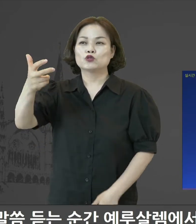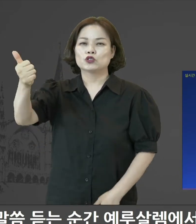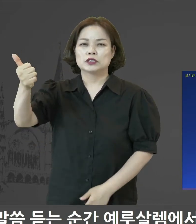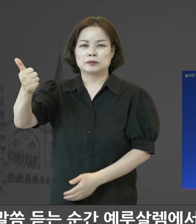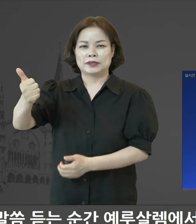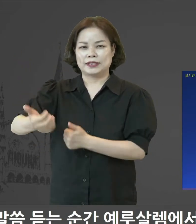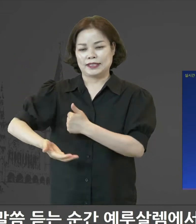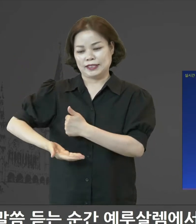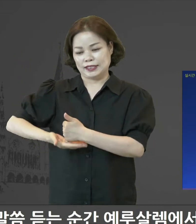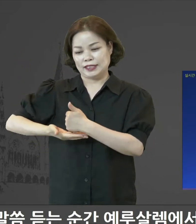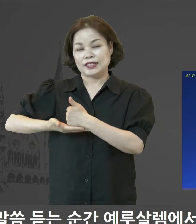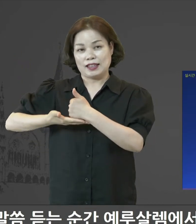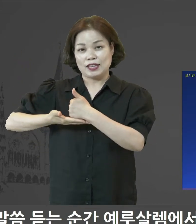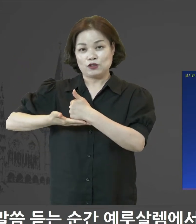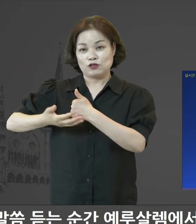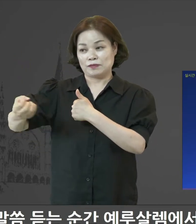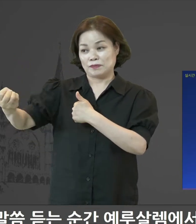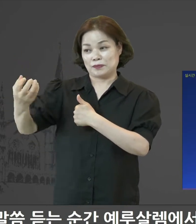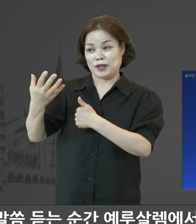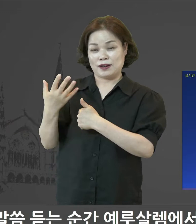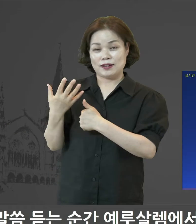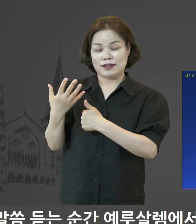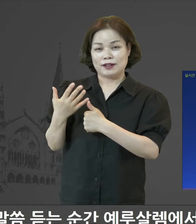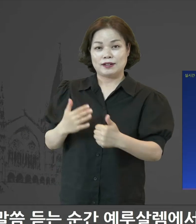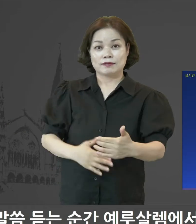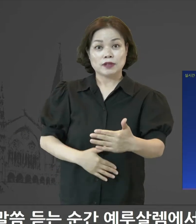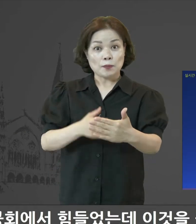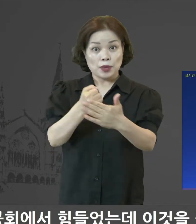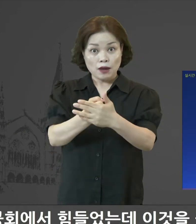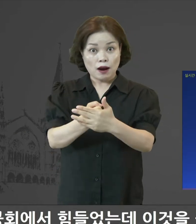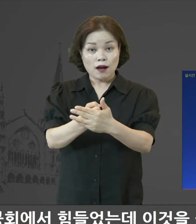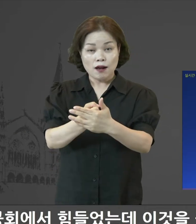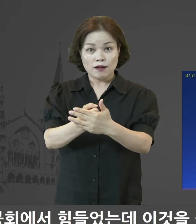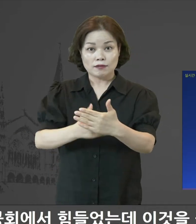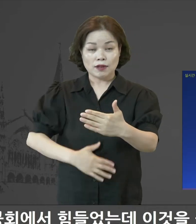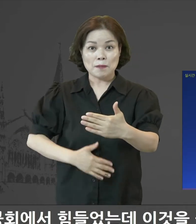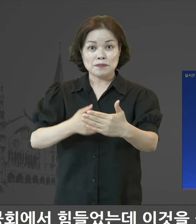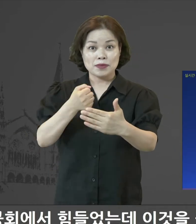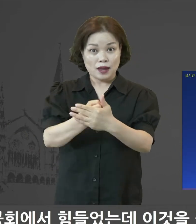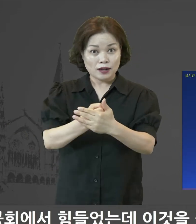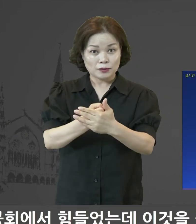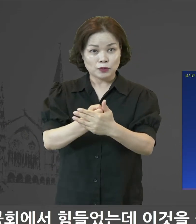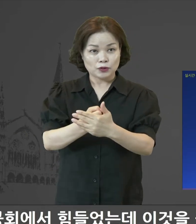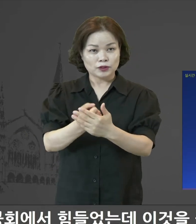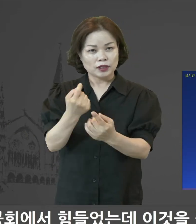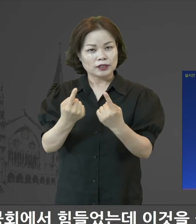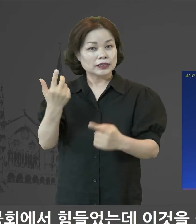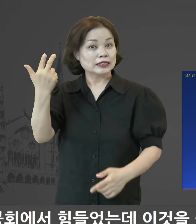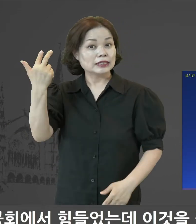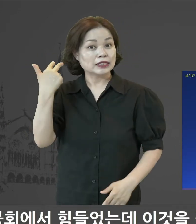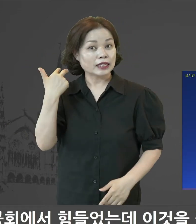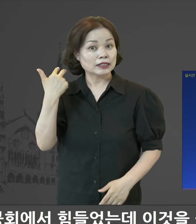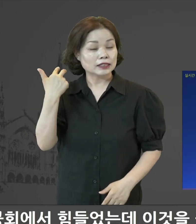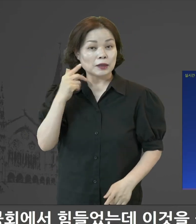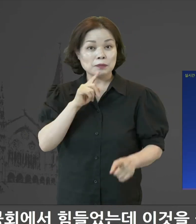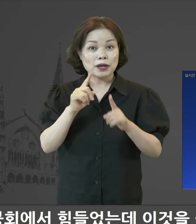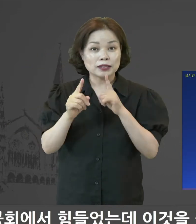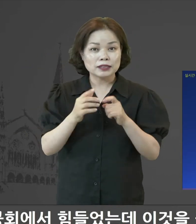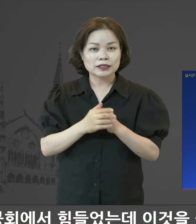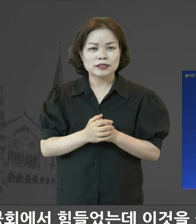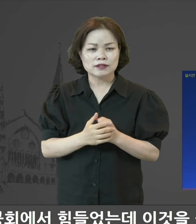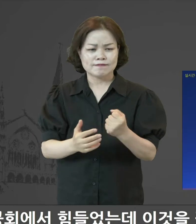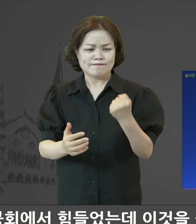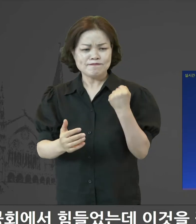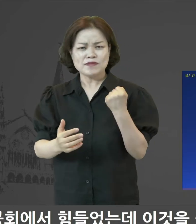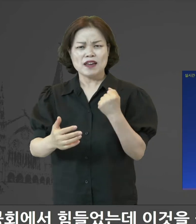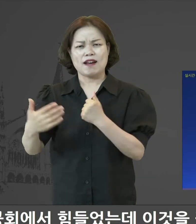칭찬해 주시는 그 한마디, 담대하라. 담대하라라는 말보다는 제가 지난 금요일 날 힘내라